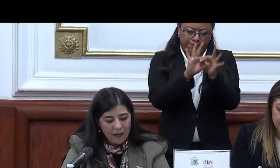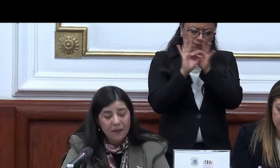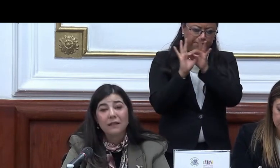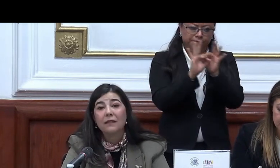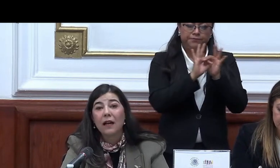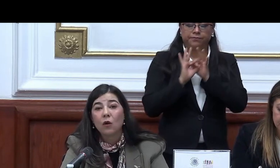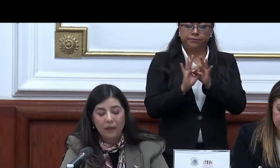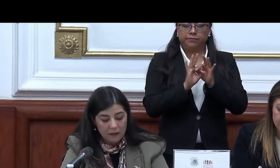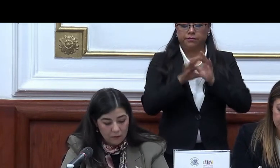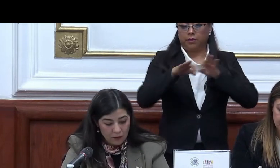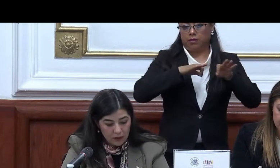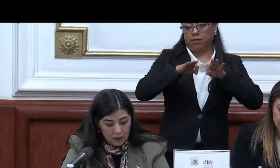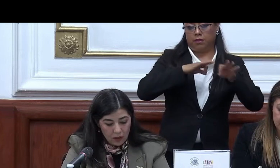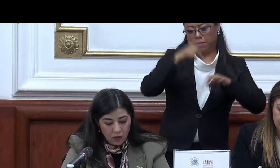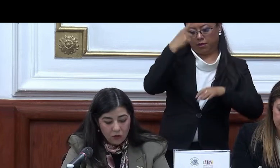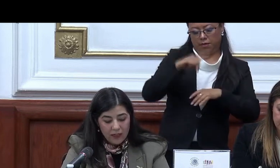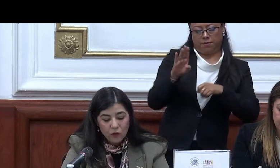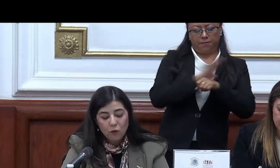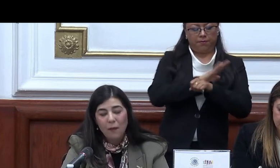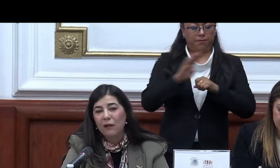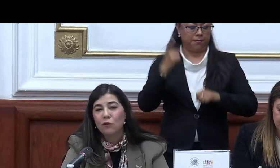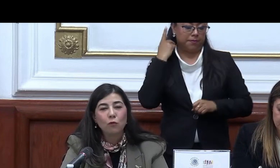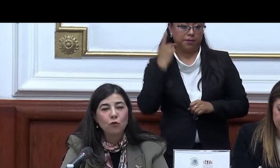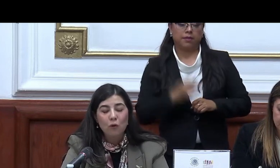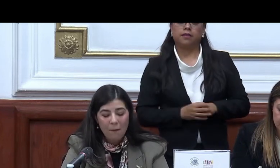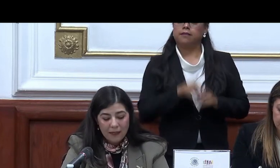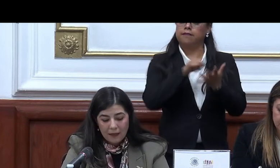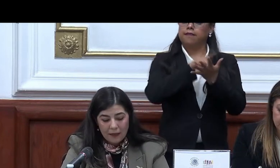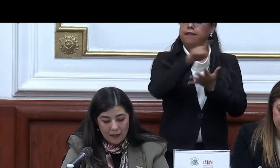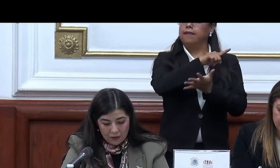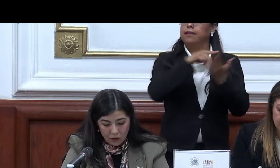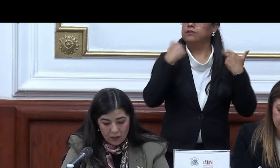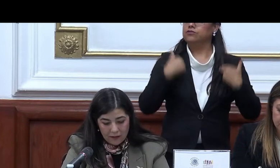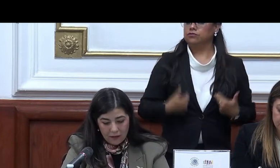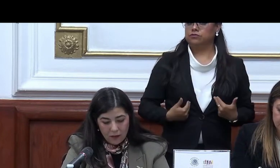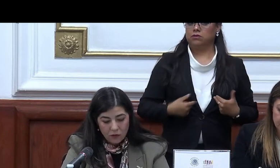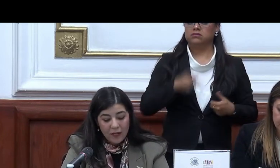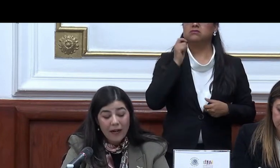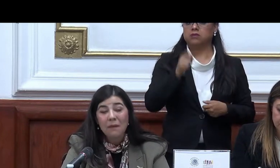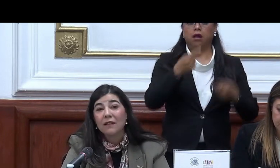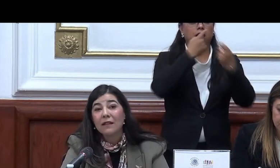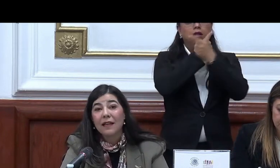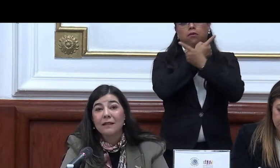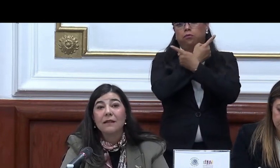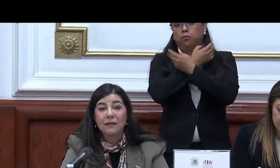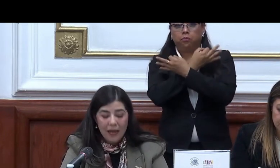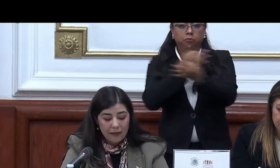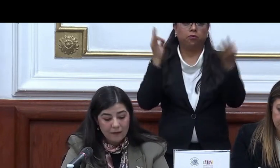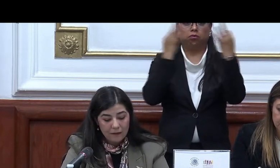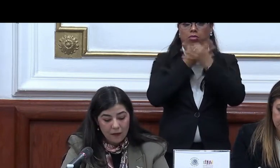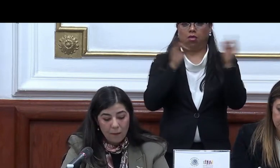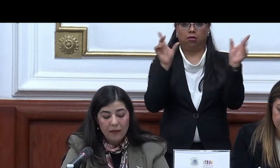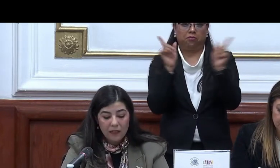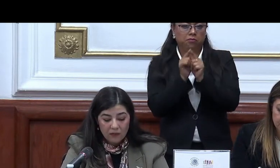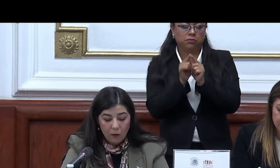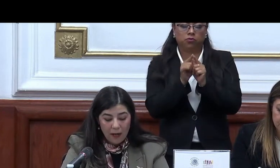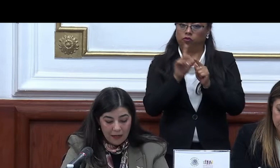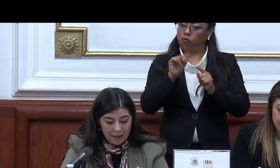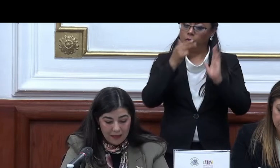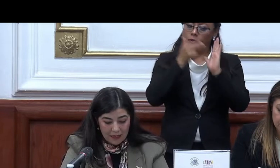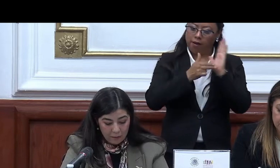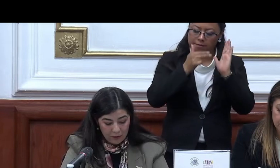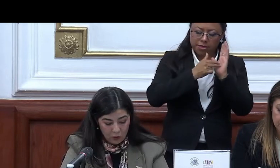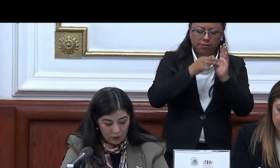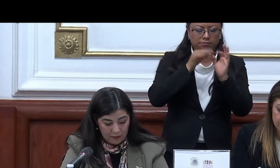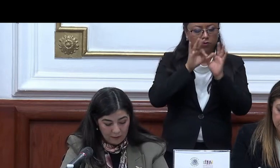trabaja para el bienestar colectivo. Los derechos humanos son mucho más que declaraciones, son herramientas esenciales para transformar la